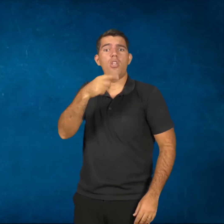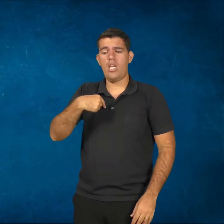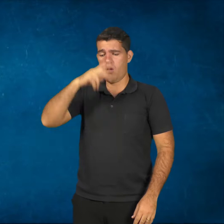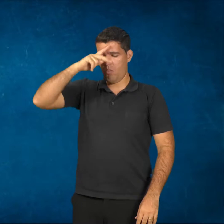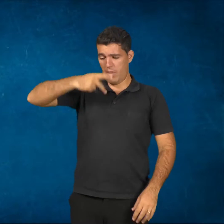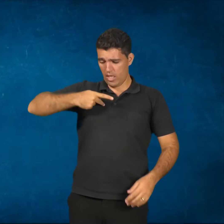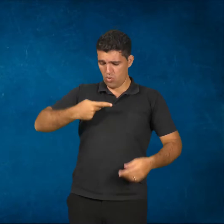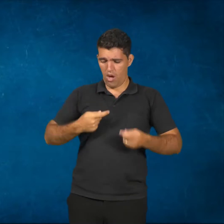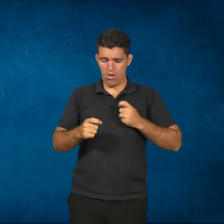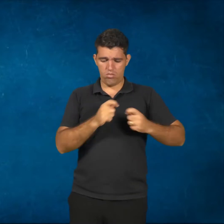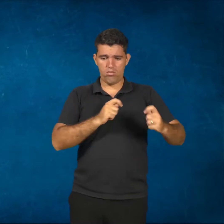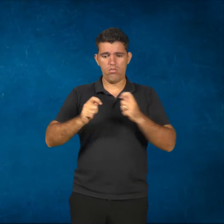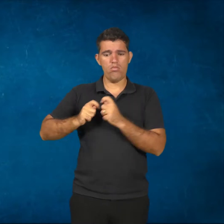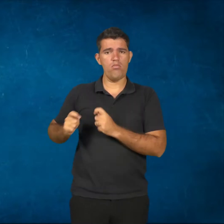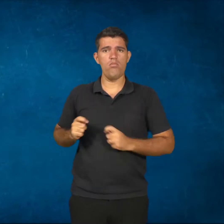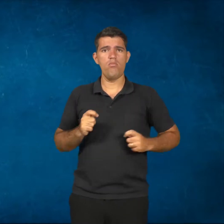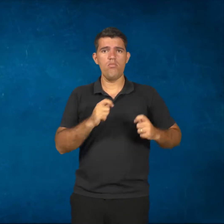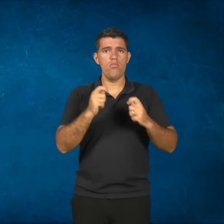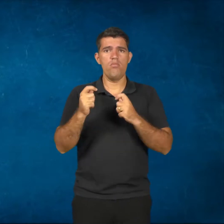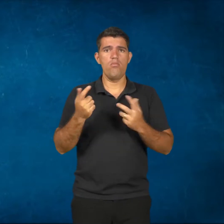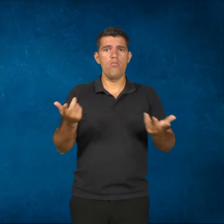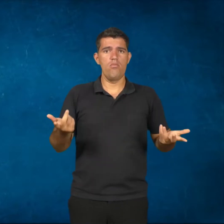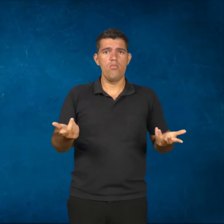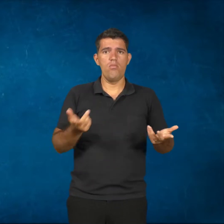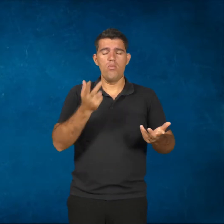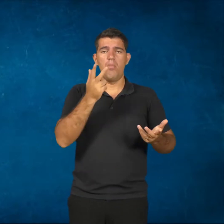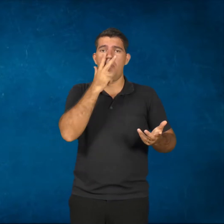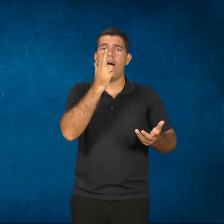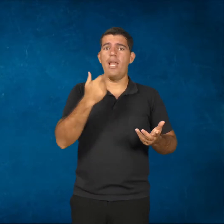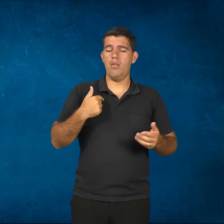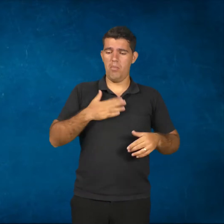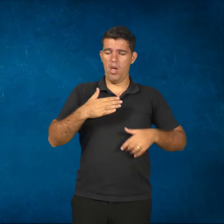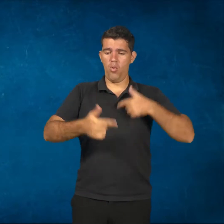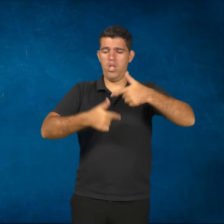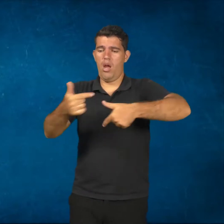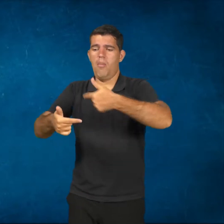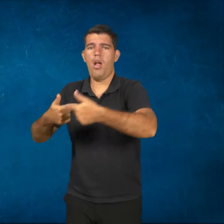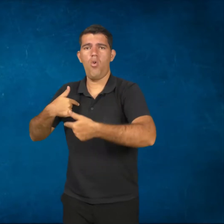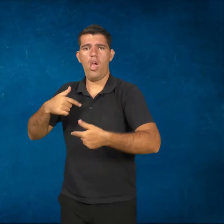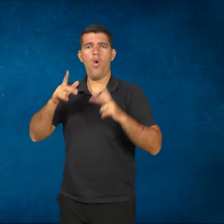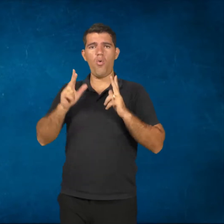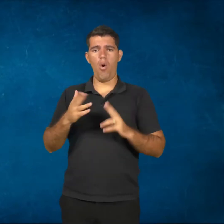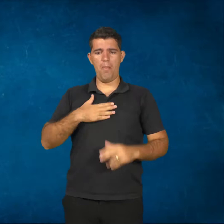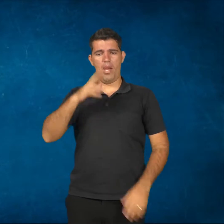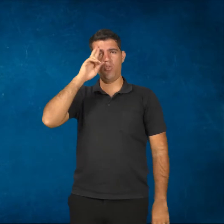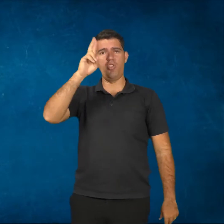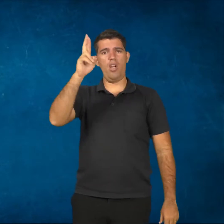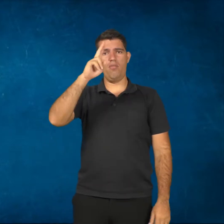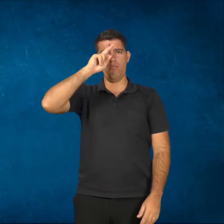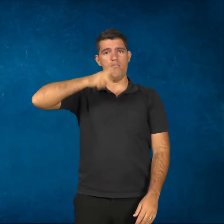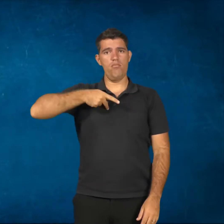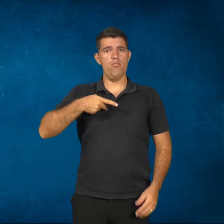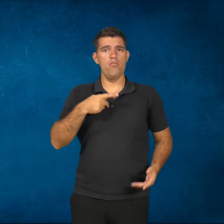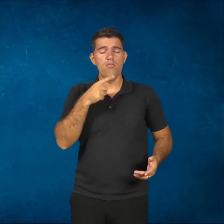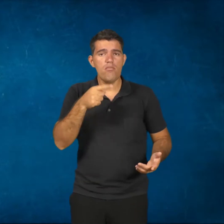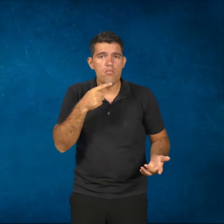capaz de se auto-administrar, que ele não fosse capaz de coordenar o seu trabalho coletivamente com